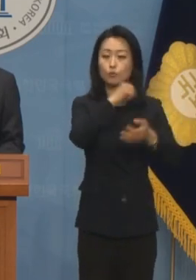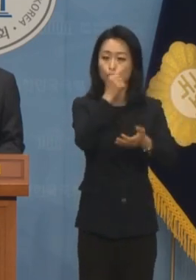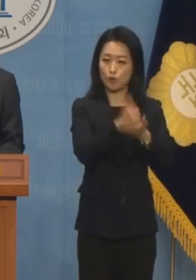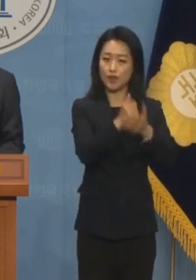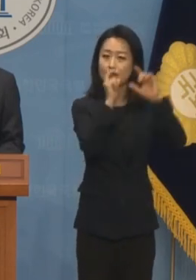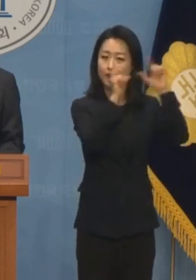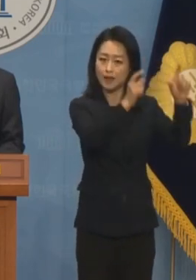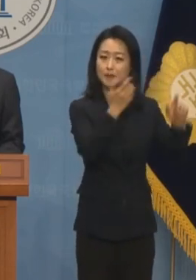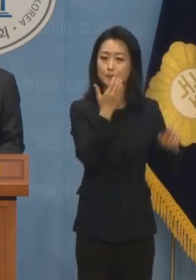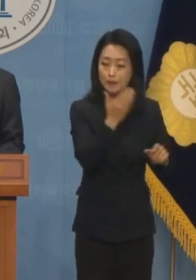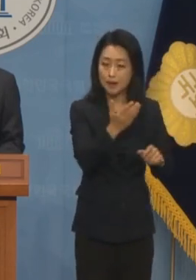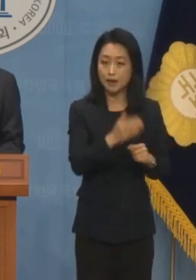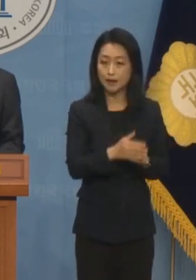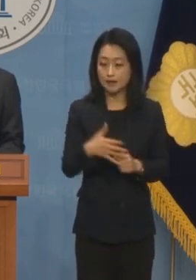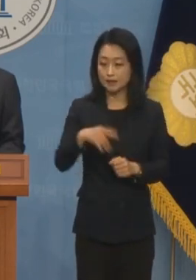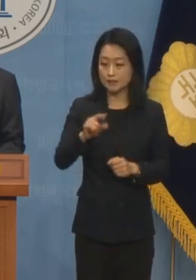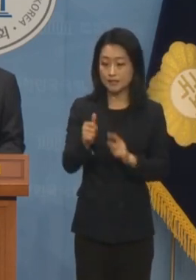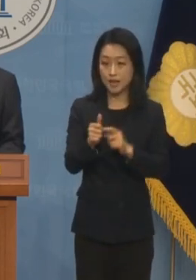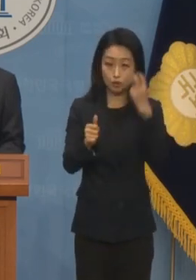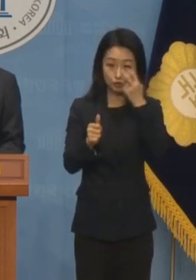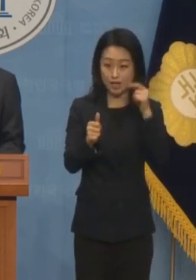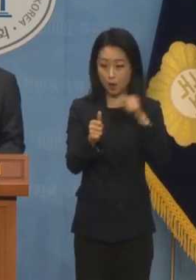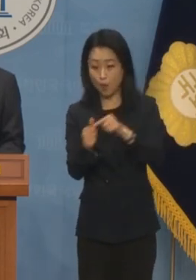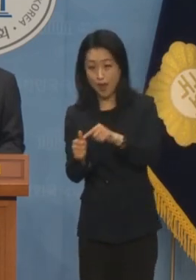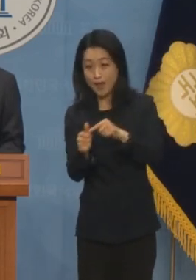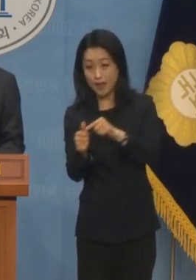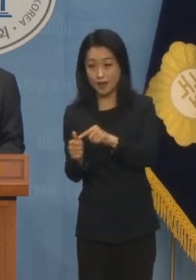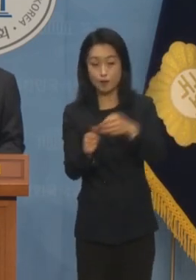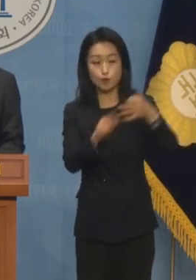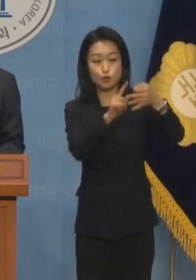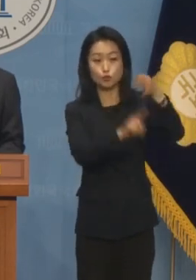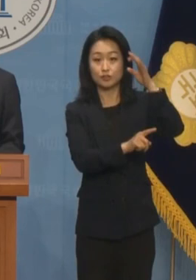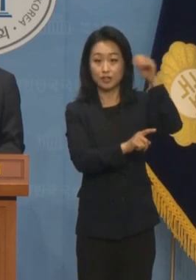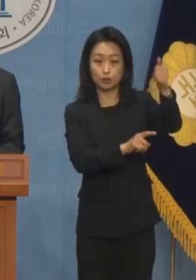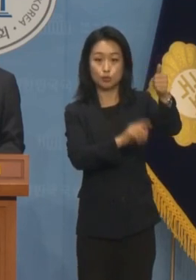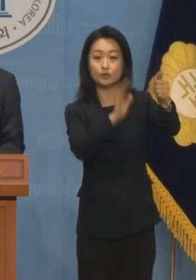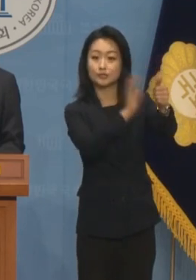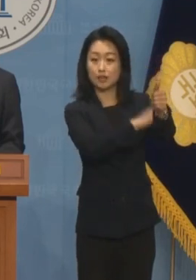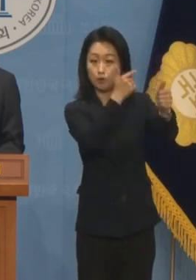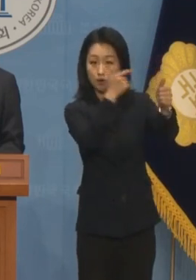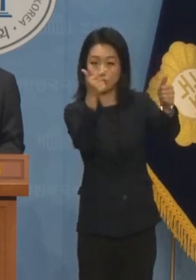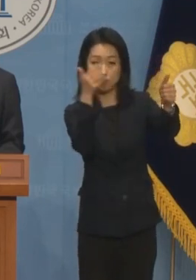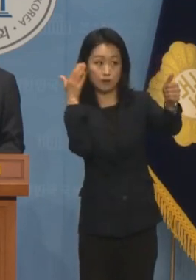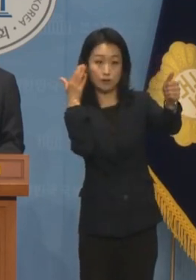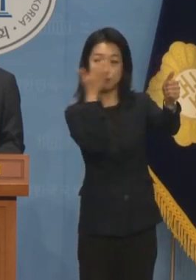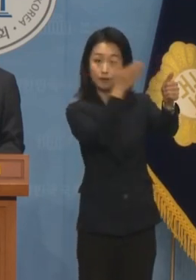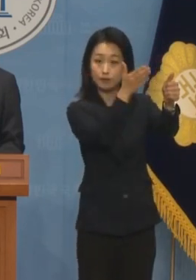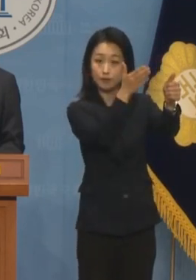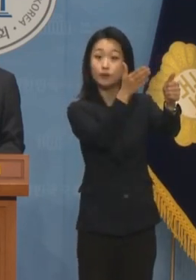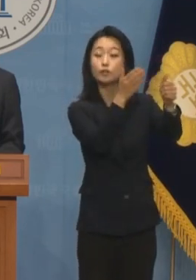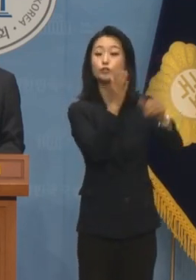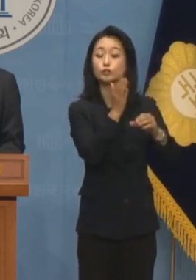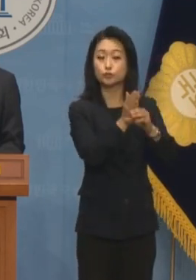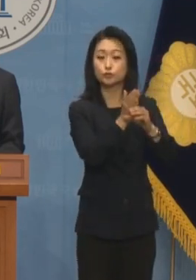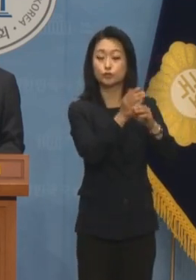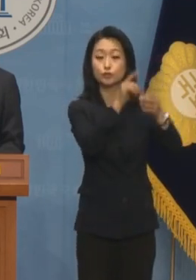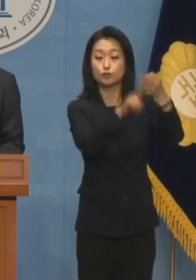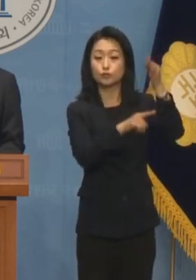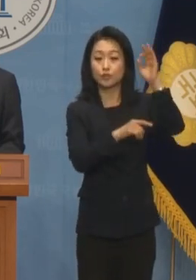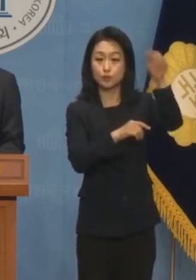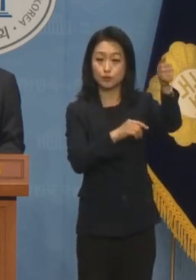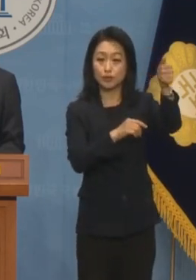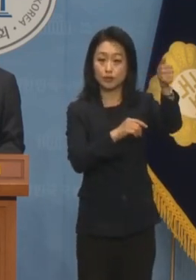최해병 사건 수사 외압 의혹이 점점 윤석열 대통령에게로 향하고 있습니다. 윤